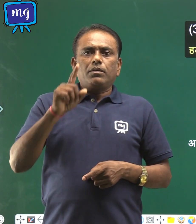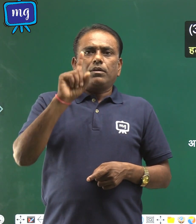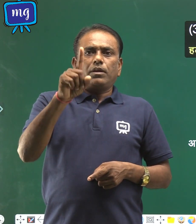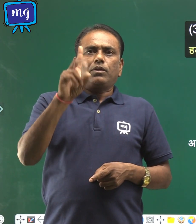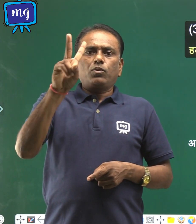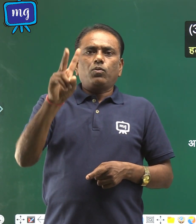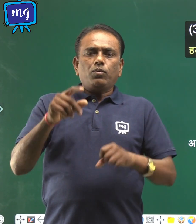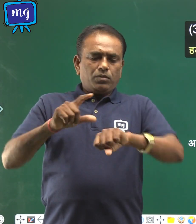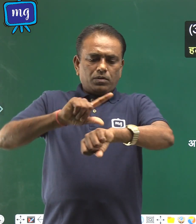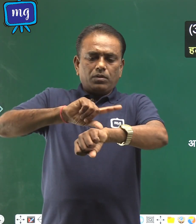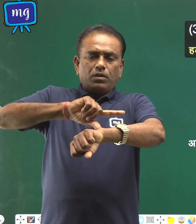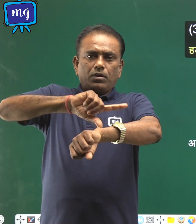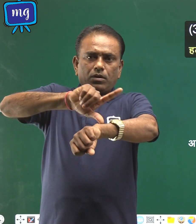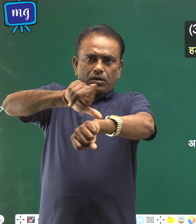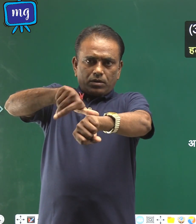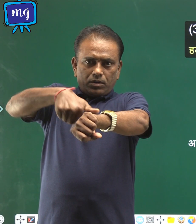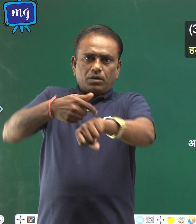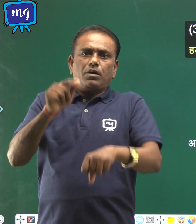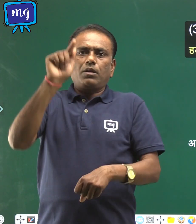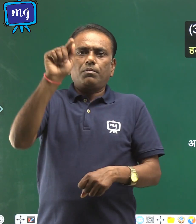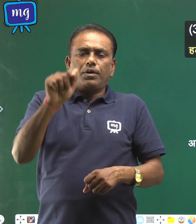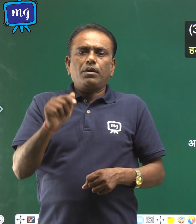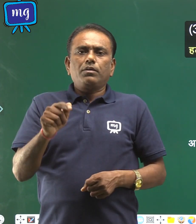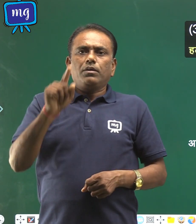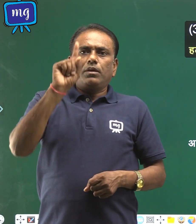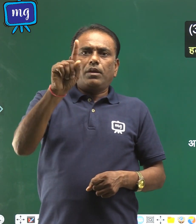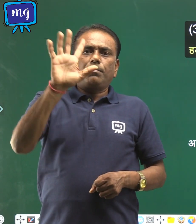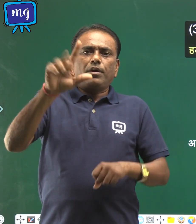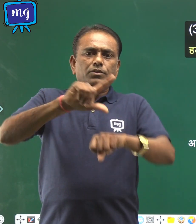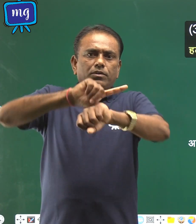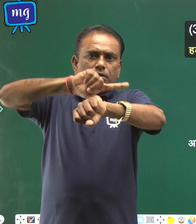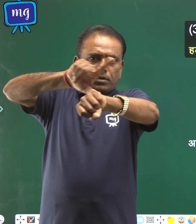घंटे अनुपात 15 घंटे।